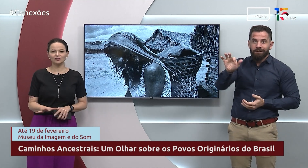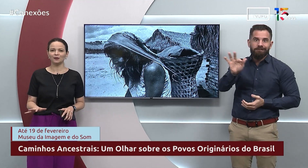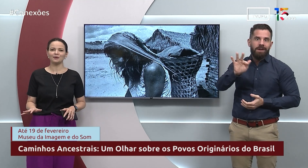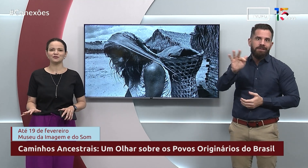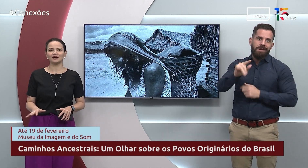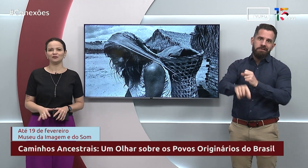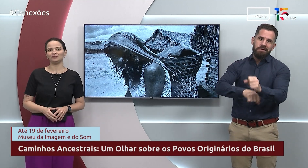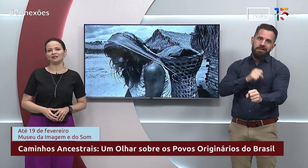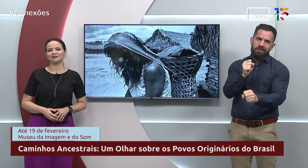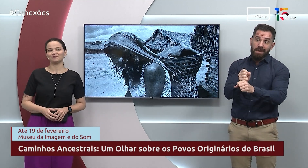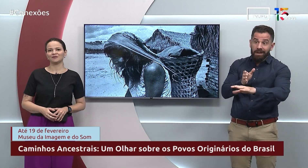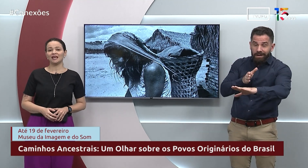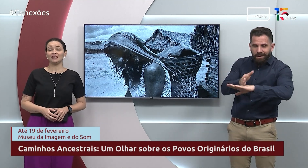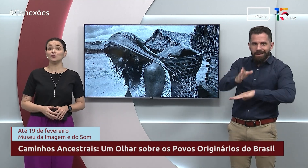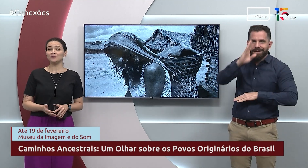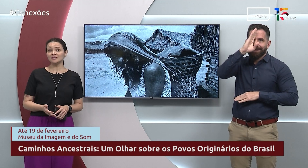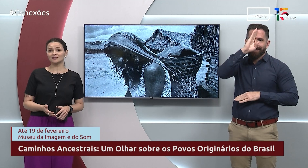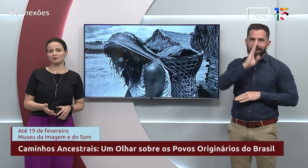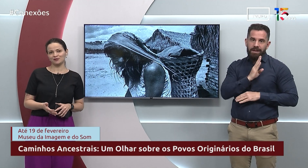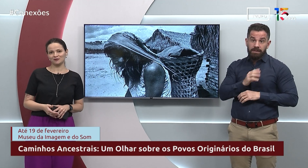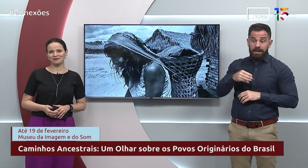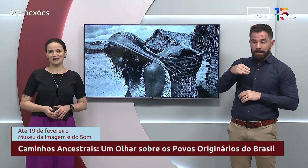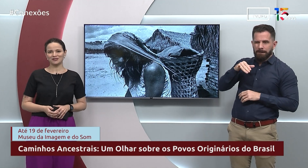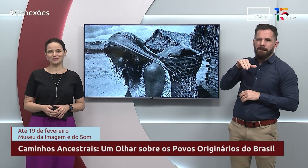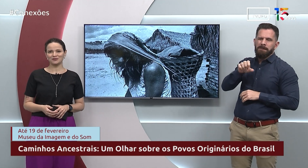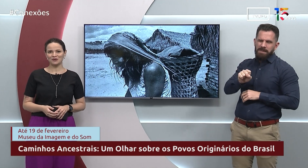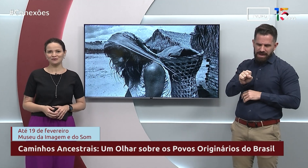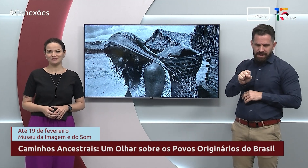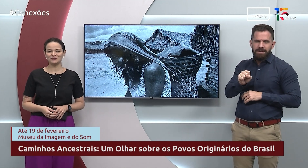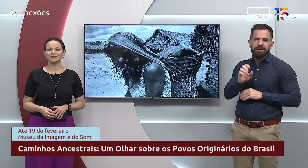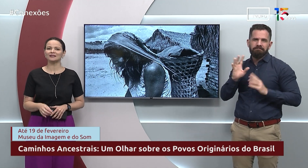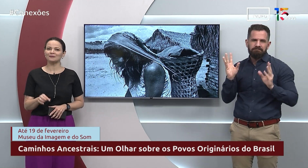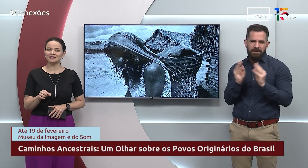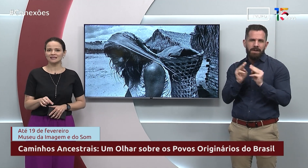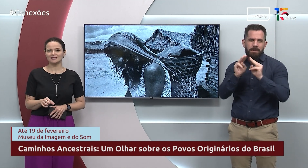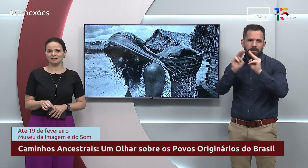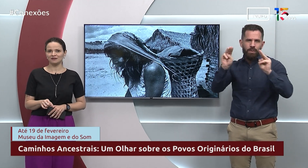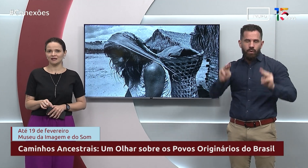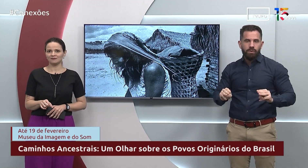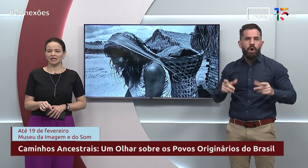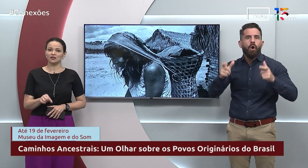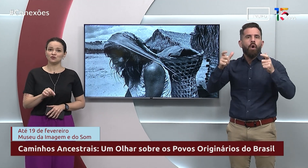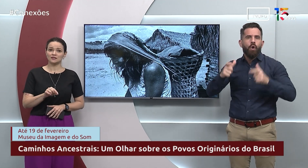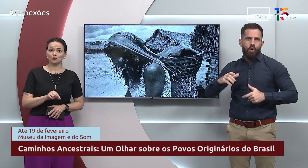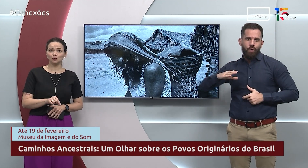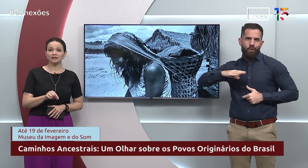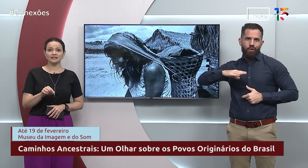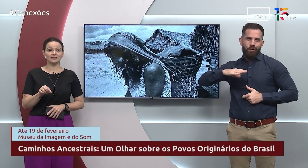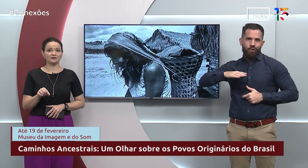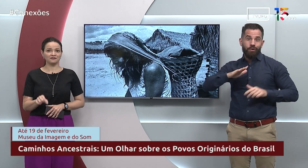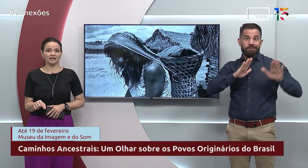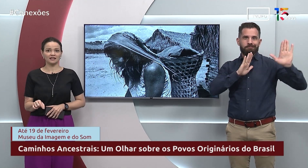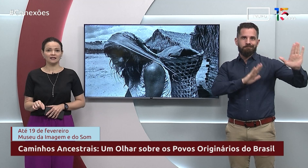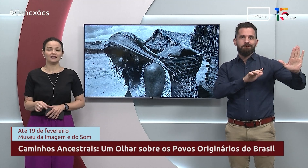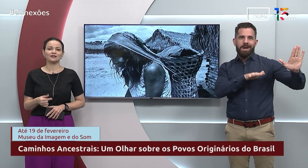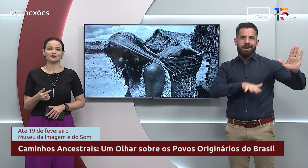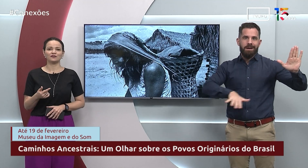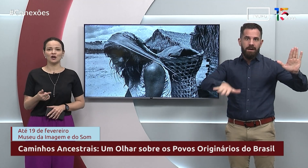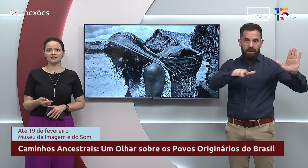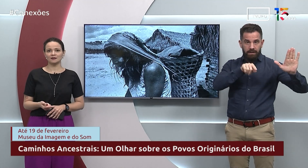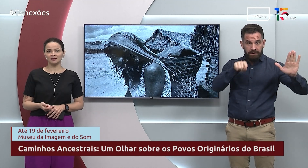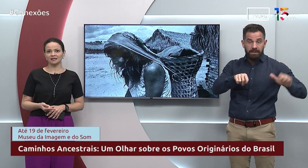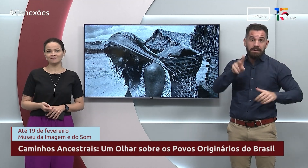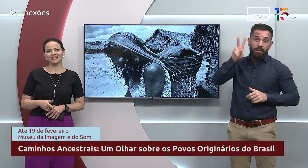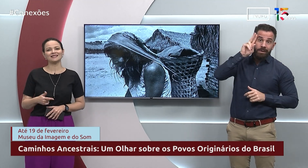entrada é totalmente gratuita. E o MIS, o Museu da Imagem e do Som, funciona na Praça Cívica, de segunda a sexta-feira, das